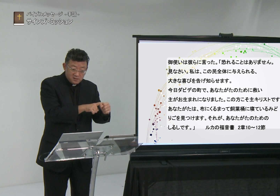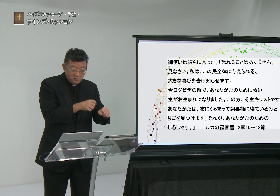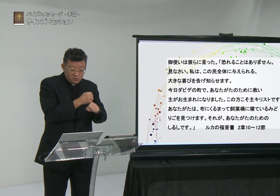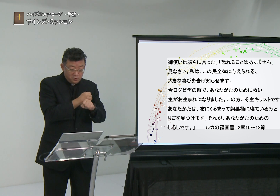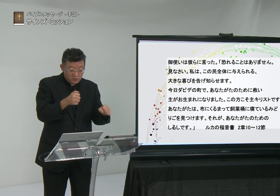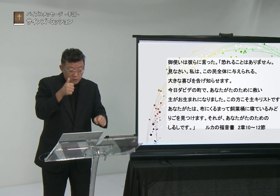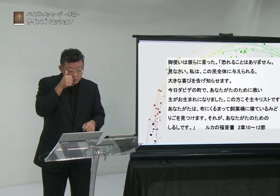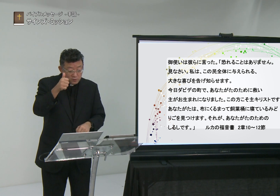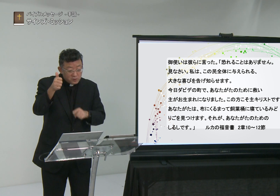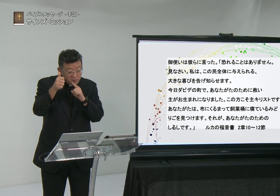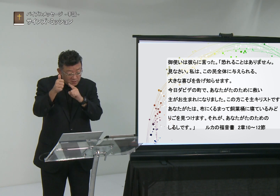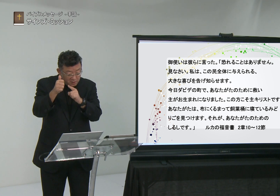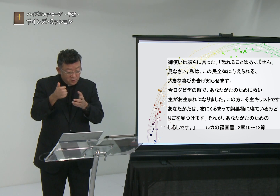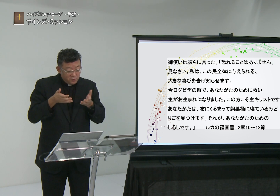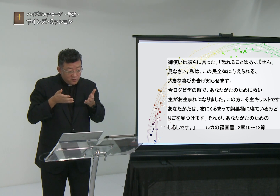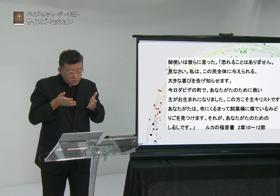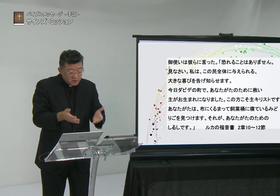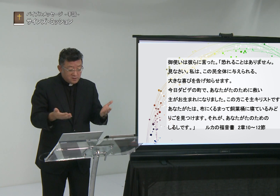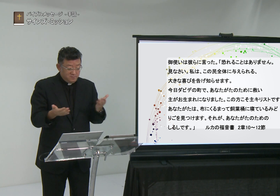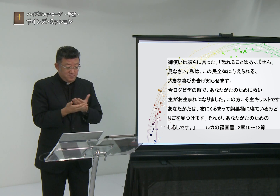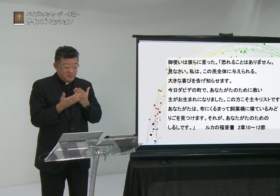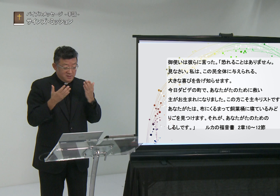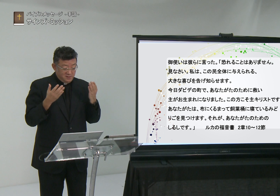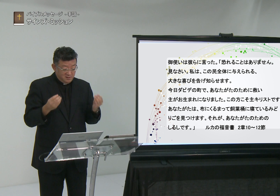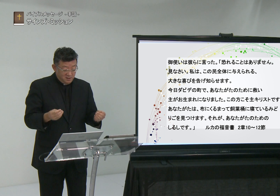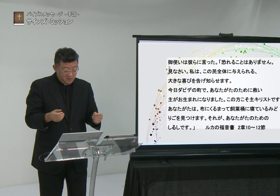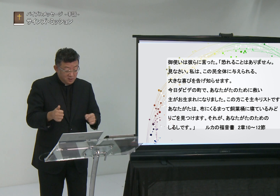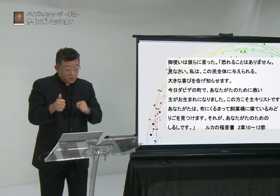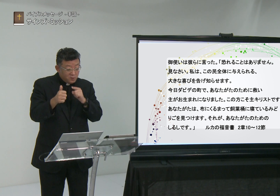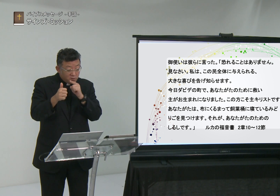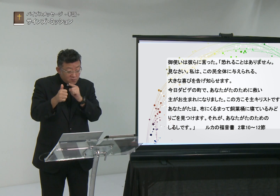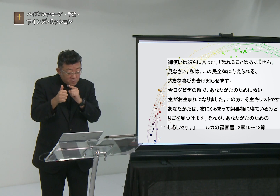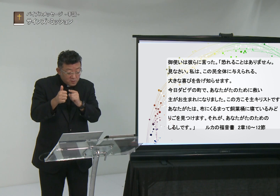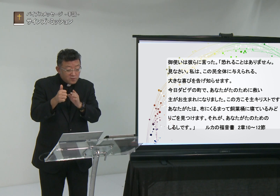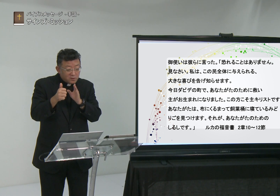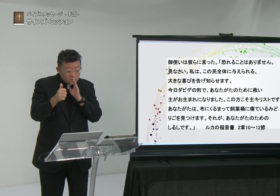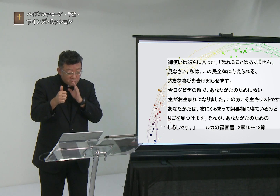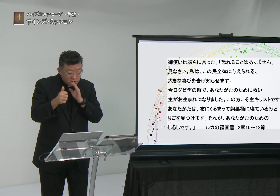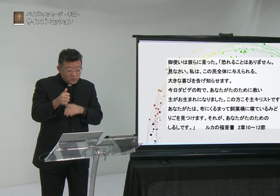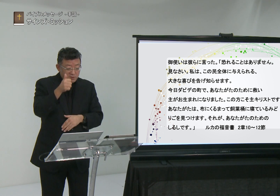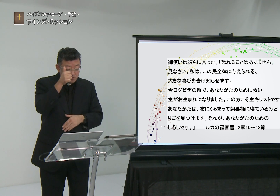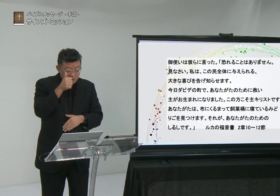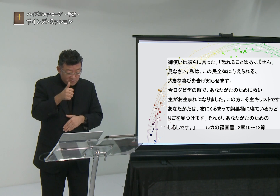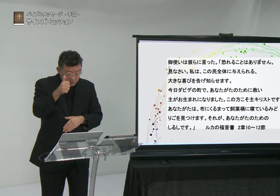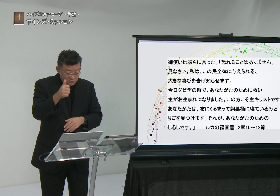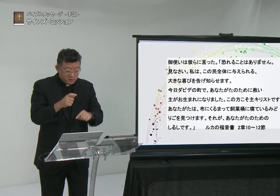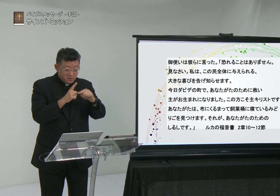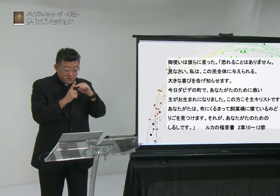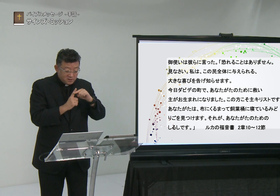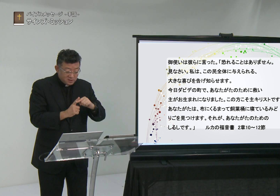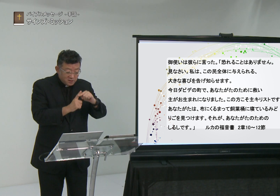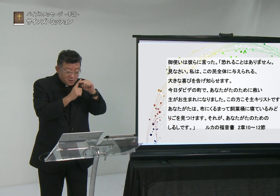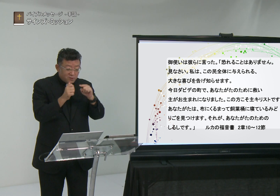にsquid し大場れになりましたこの方こそ